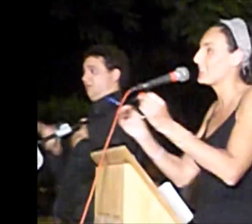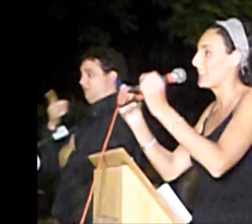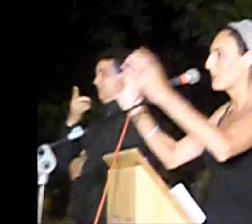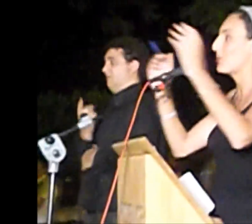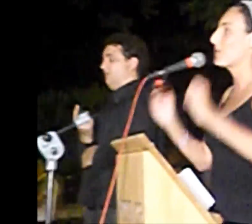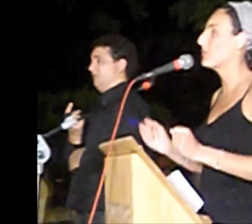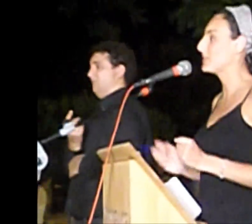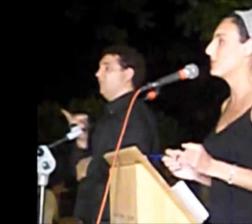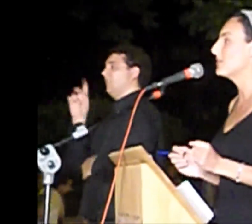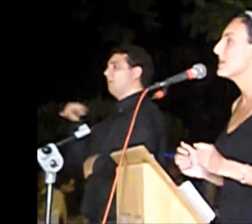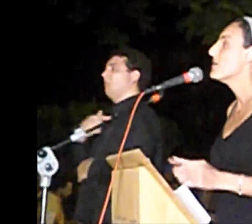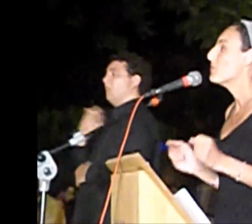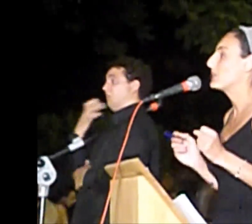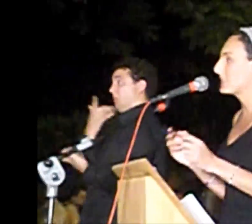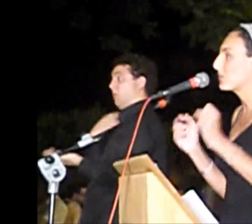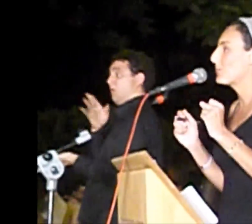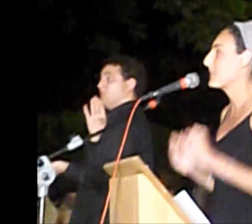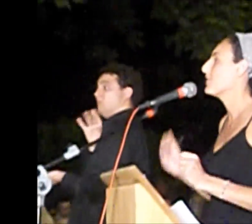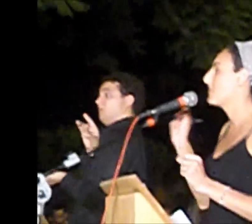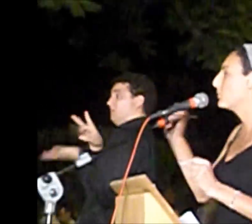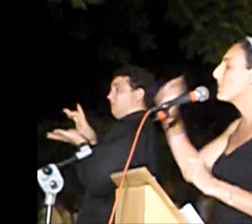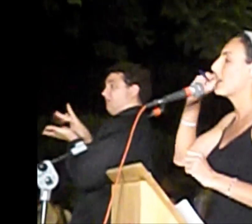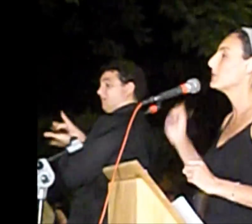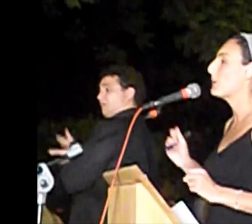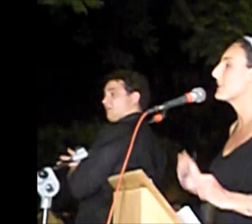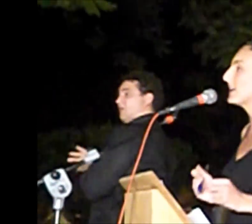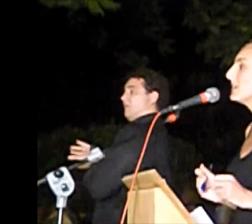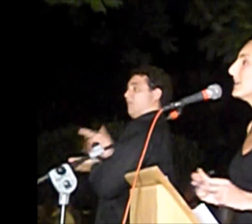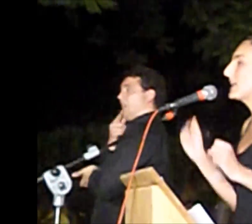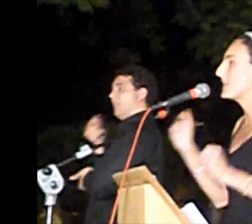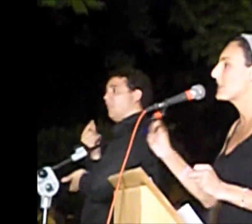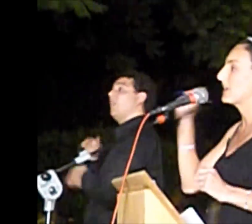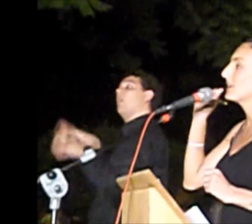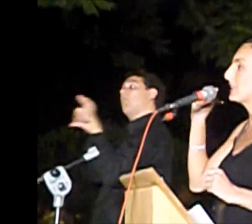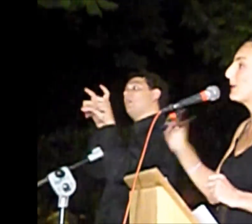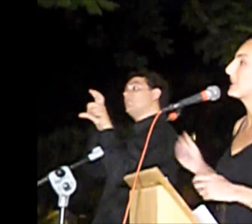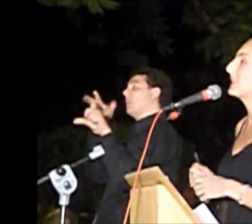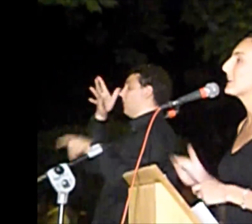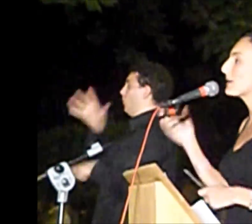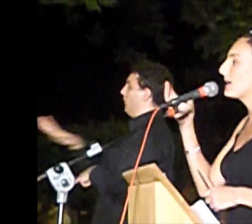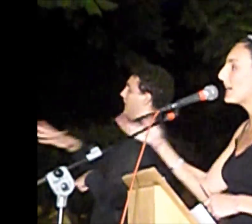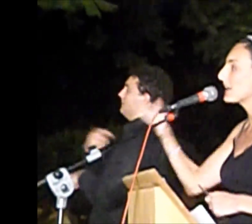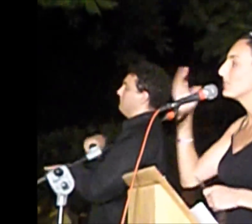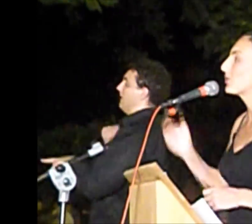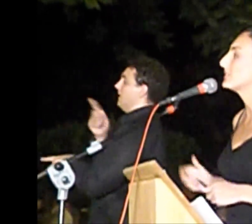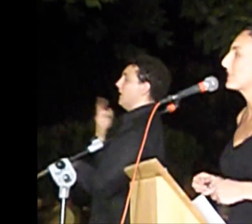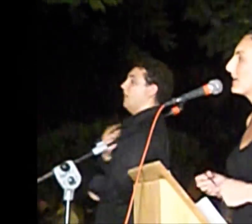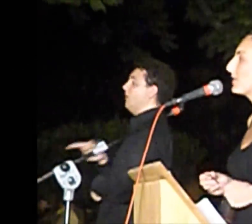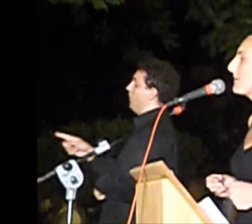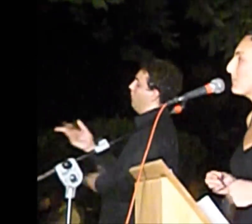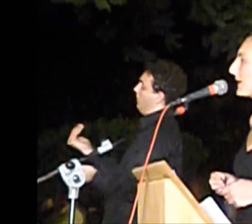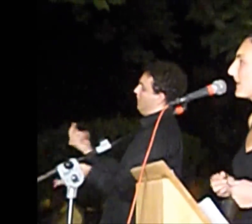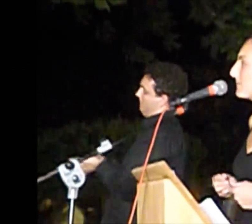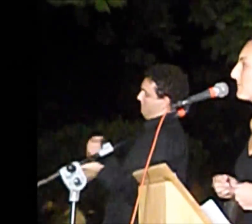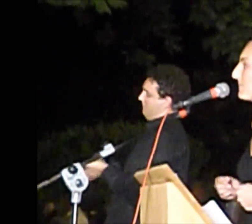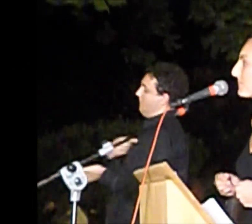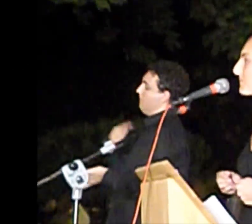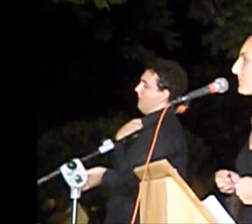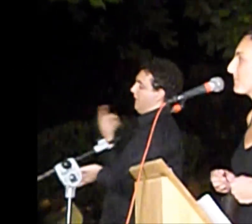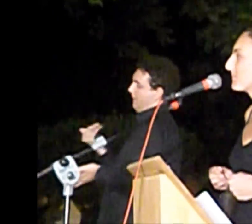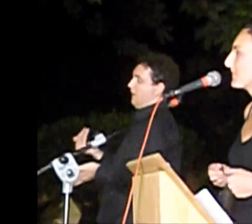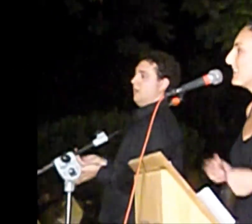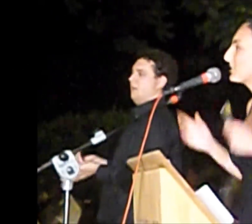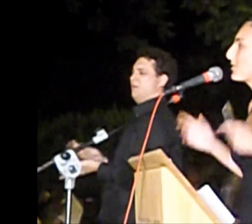gente en este ejemplo que he puesto Pues esa corporación denuncia a España y le dice que España le tiene que pagar todo es dinero que van a